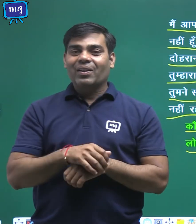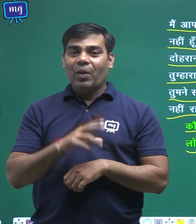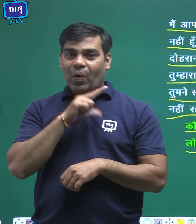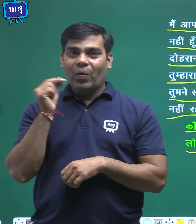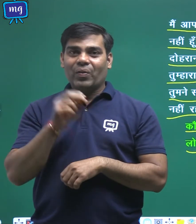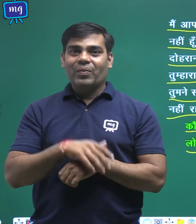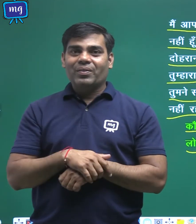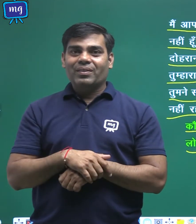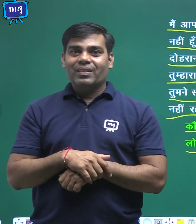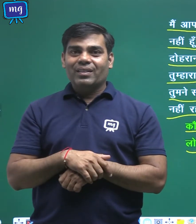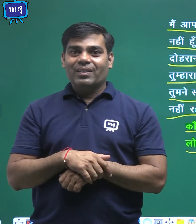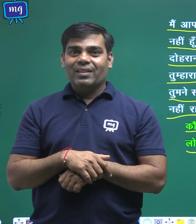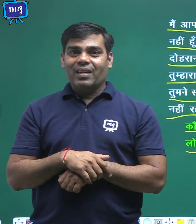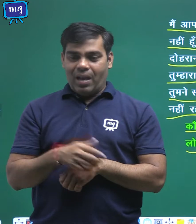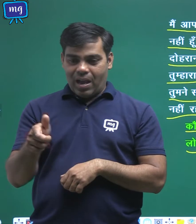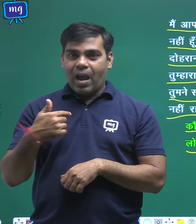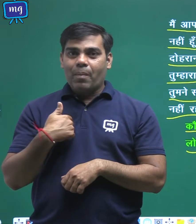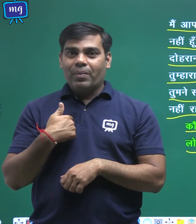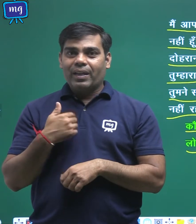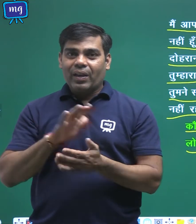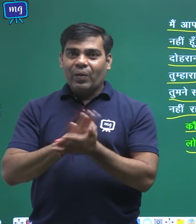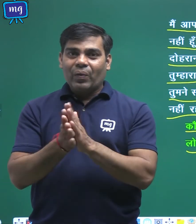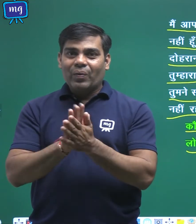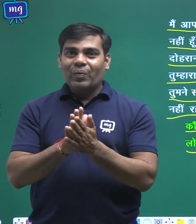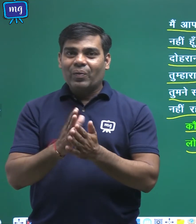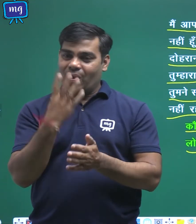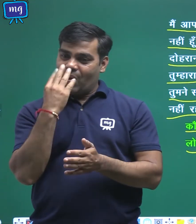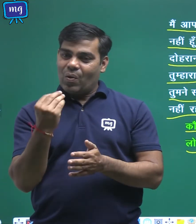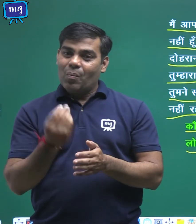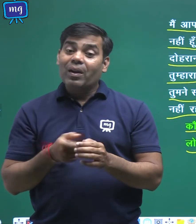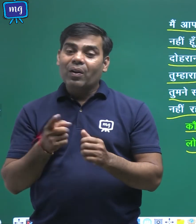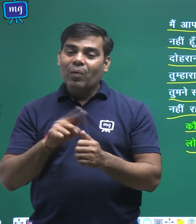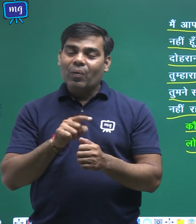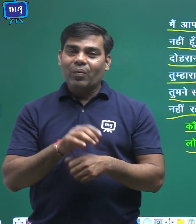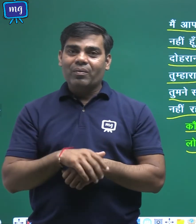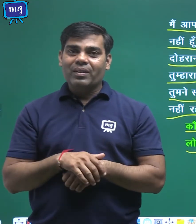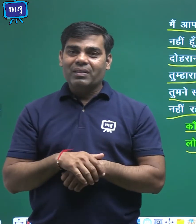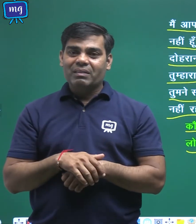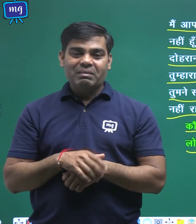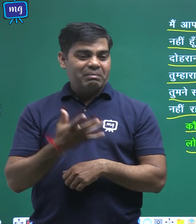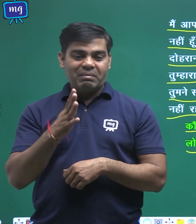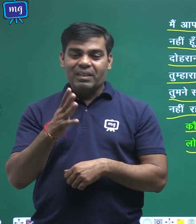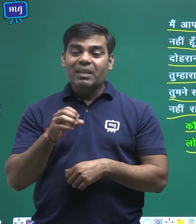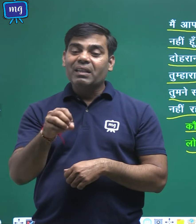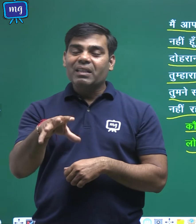और अपनी रोटी लोमड़ को नहीं दी